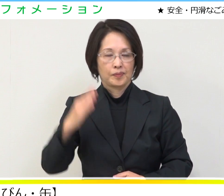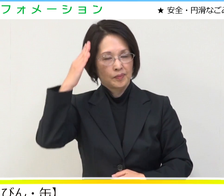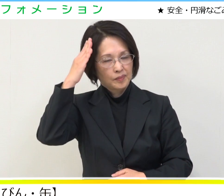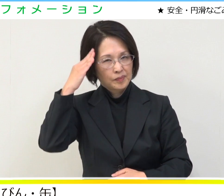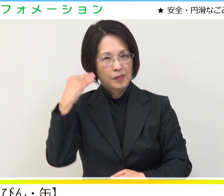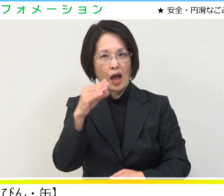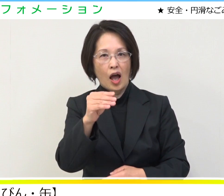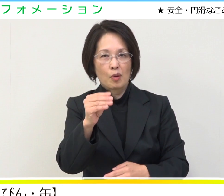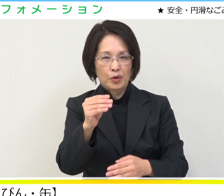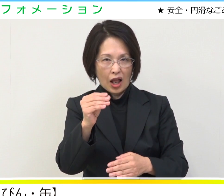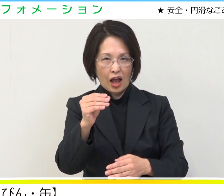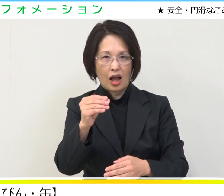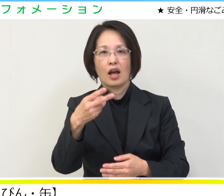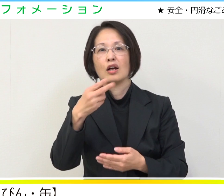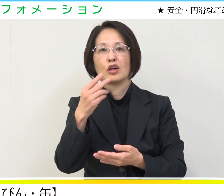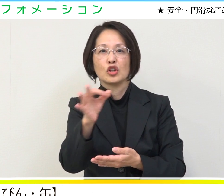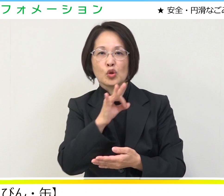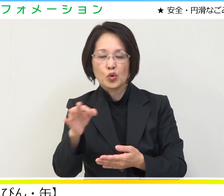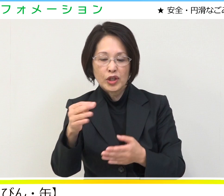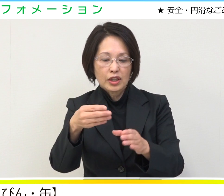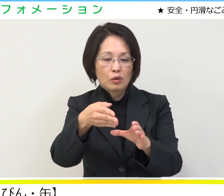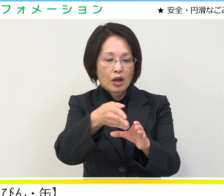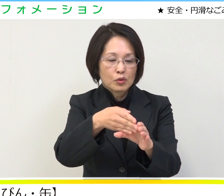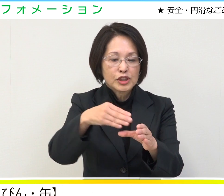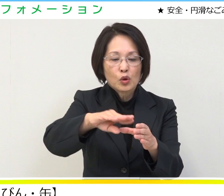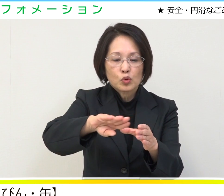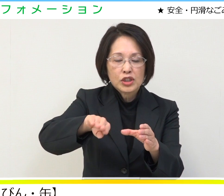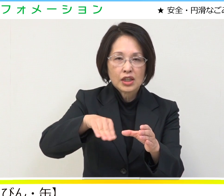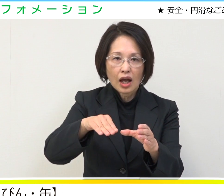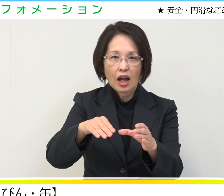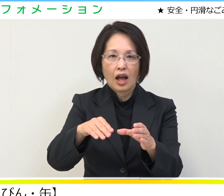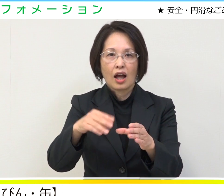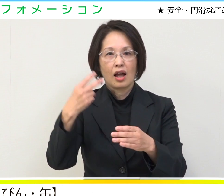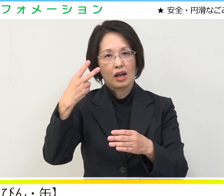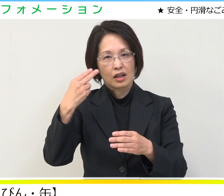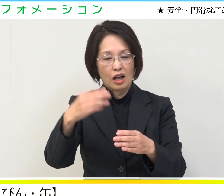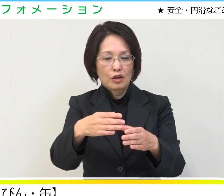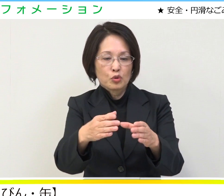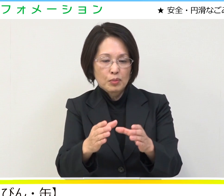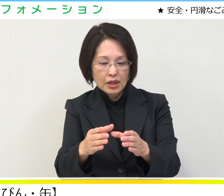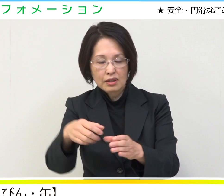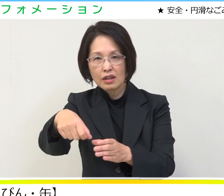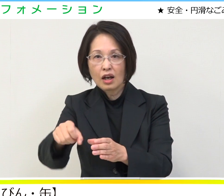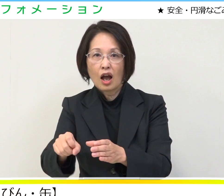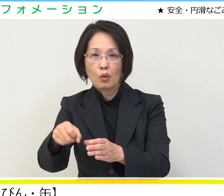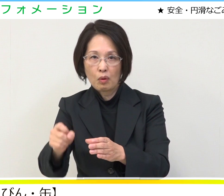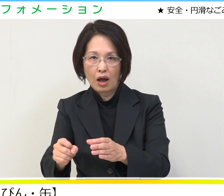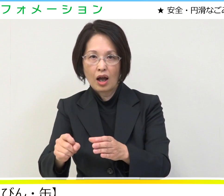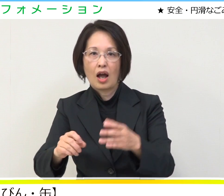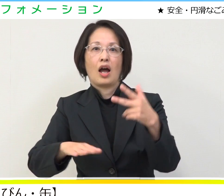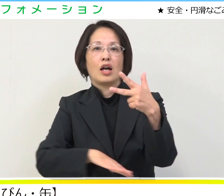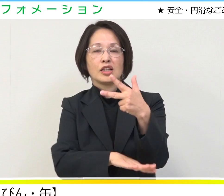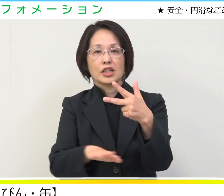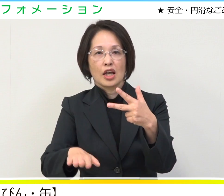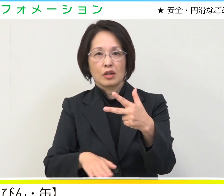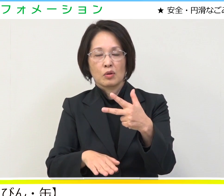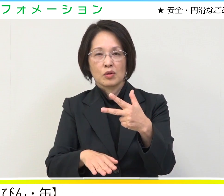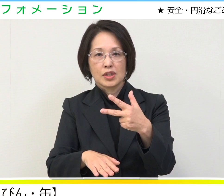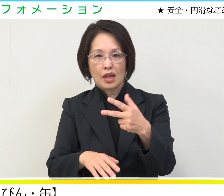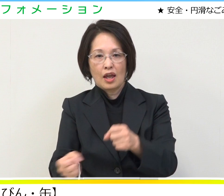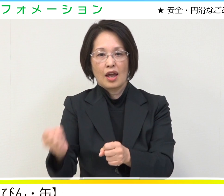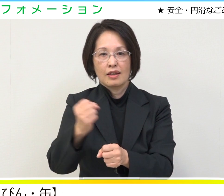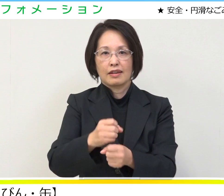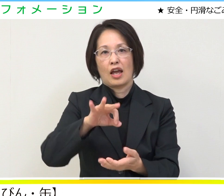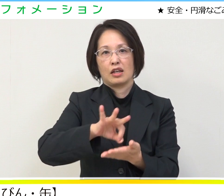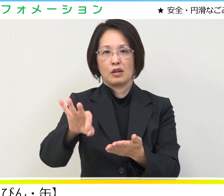油や食品などが付着したガラスビン丸は資源として再利用